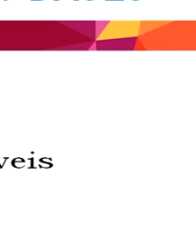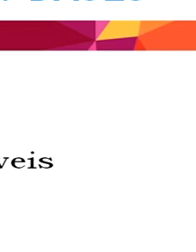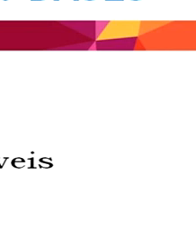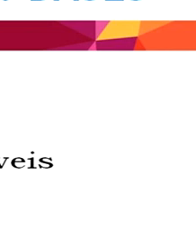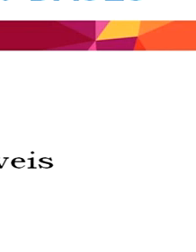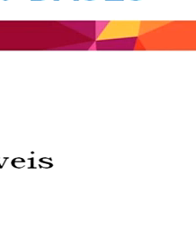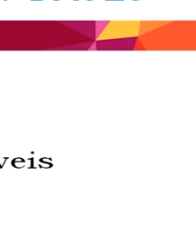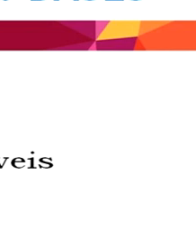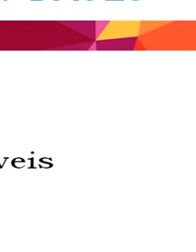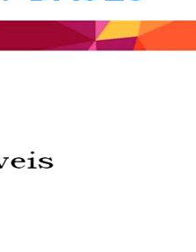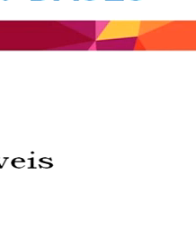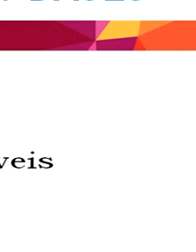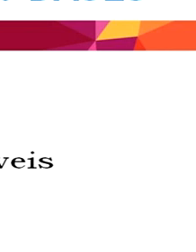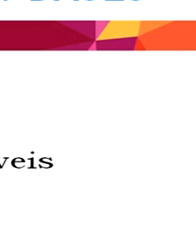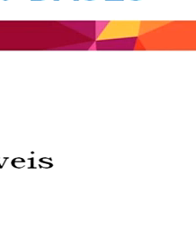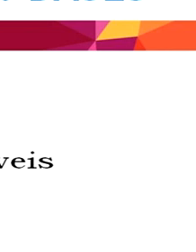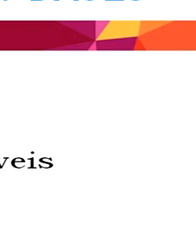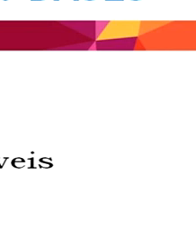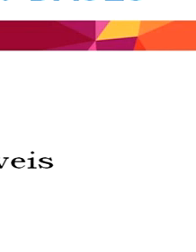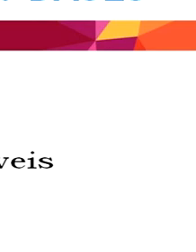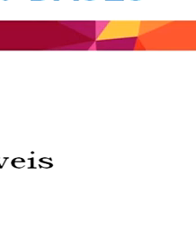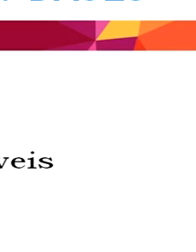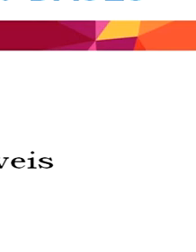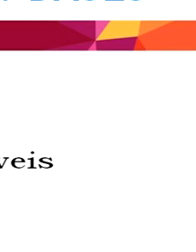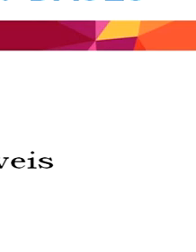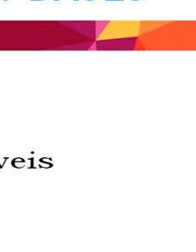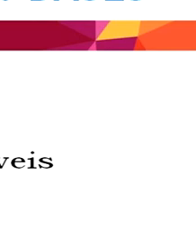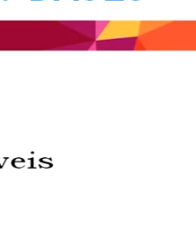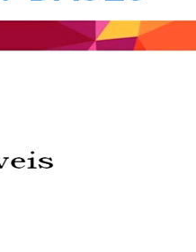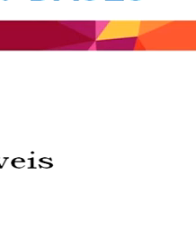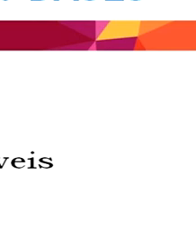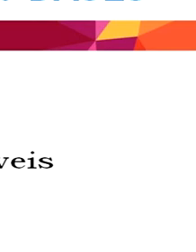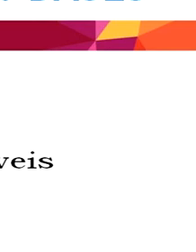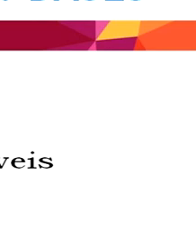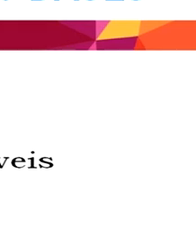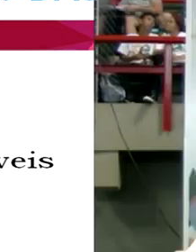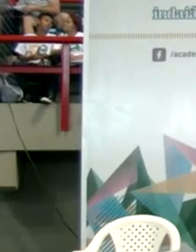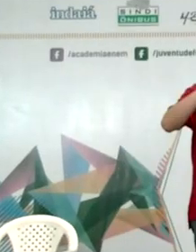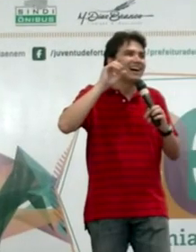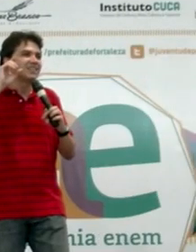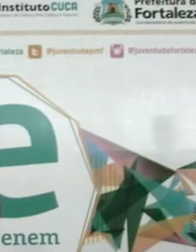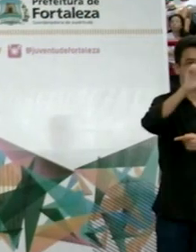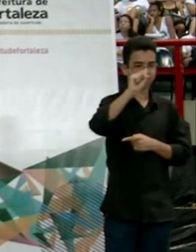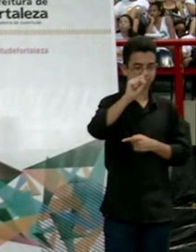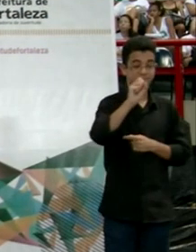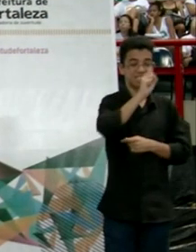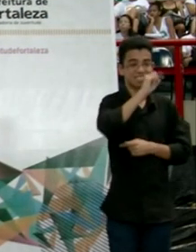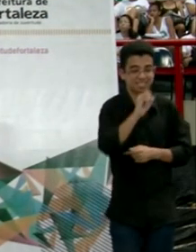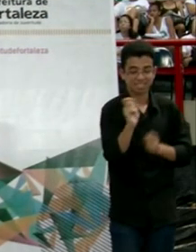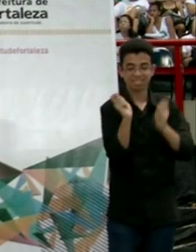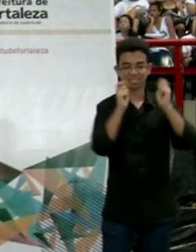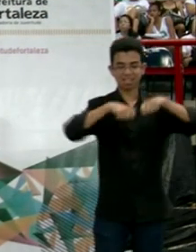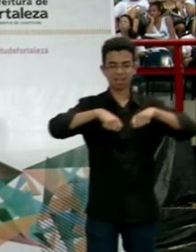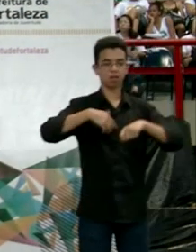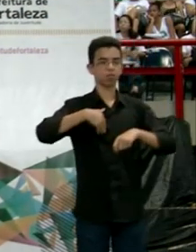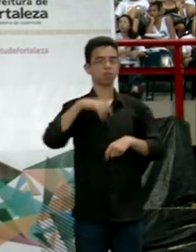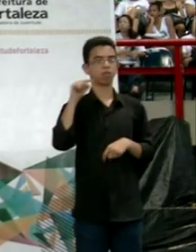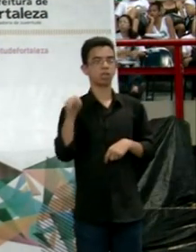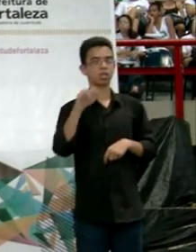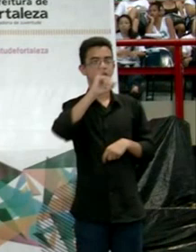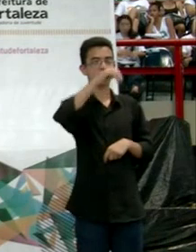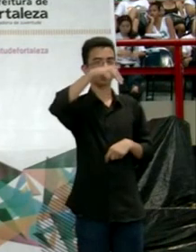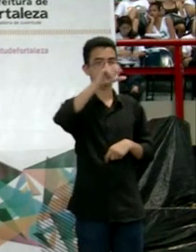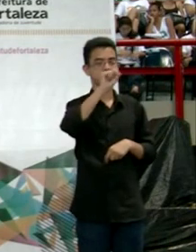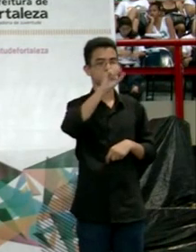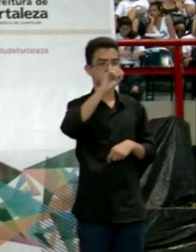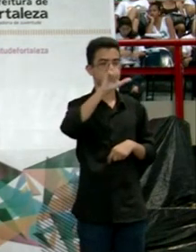Todas as outras bases são insolúveis. Então, revisando, as bases muito